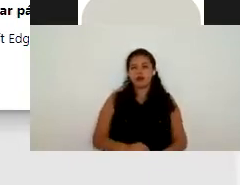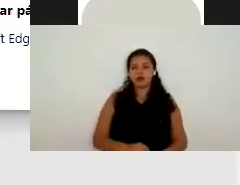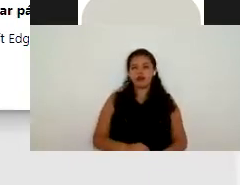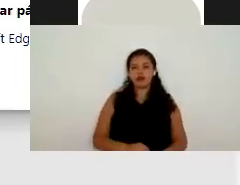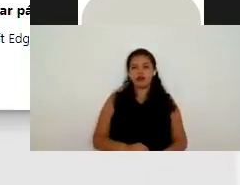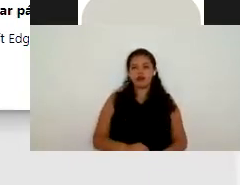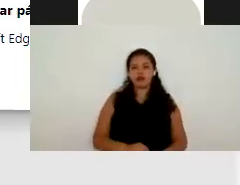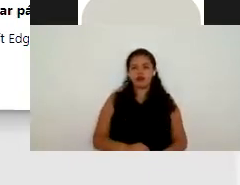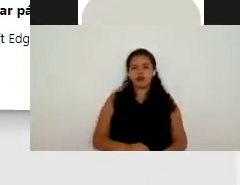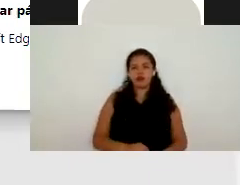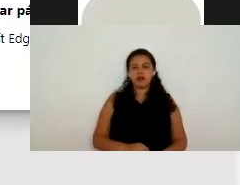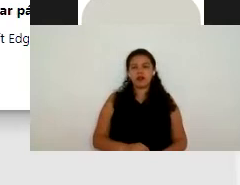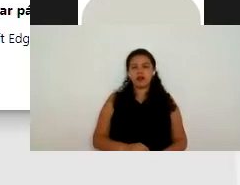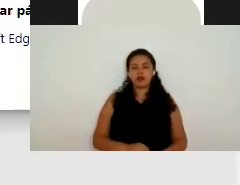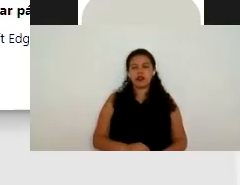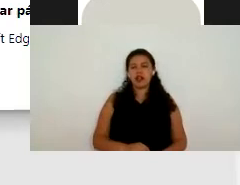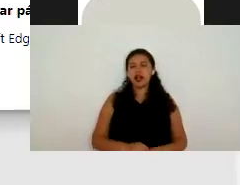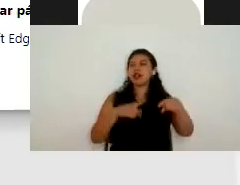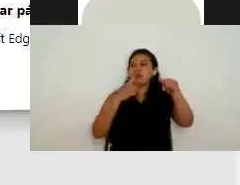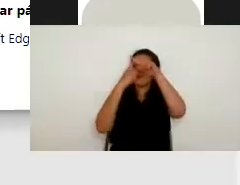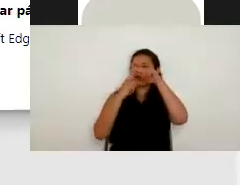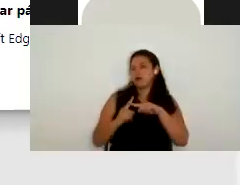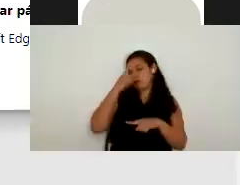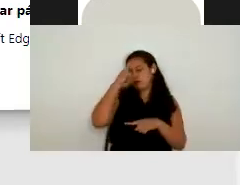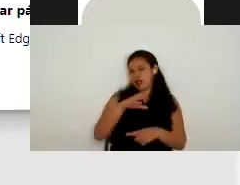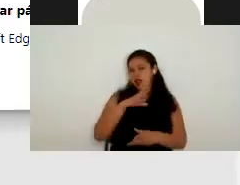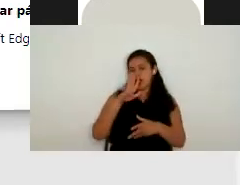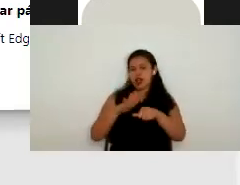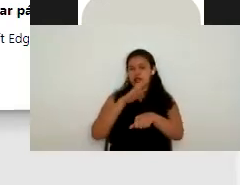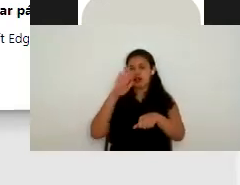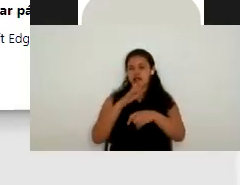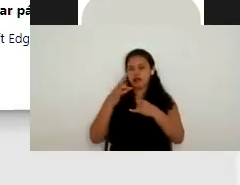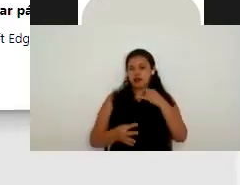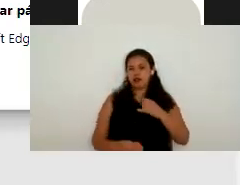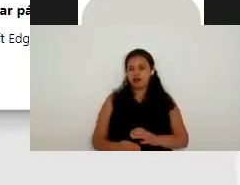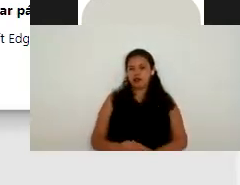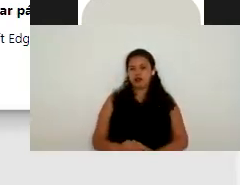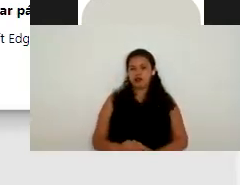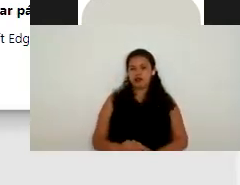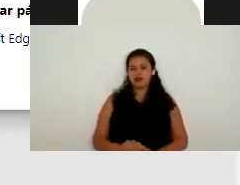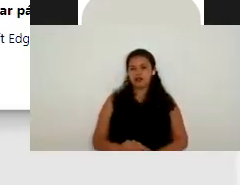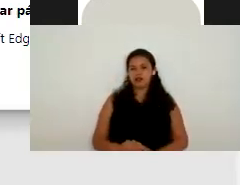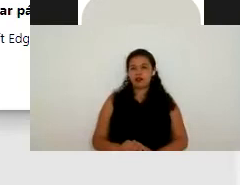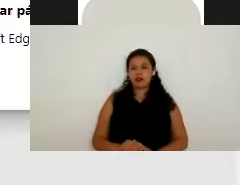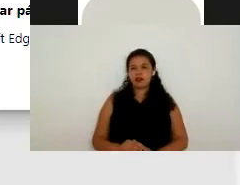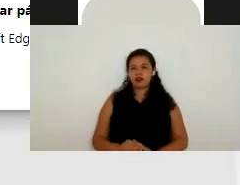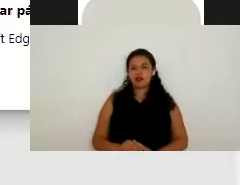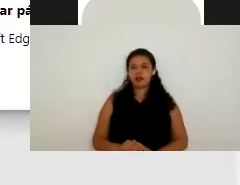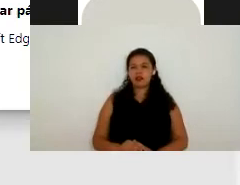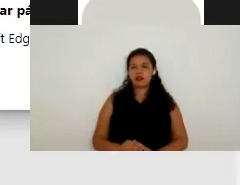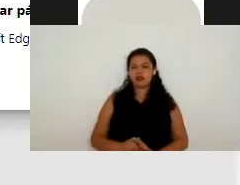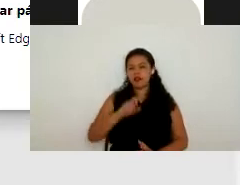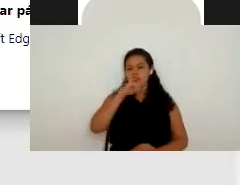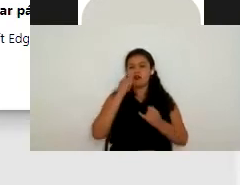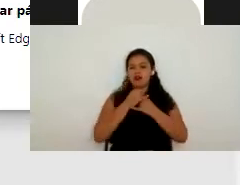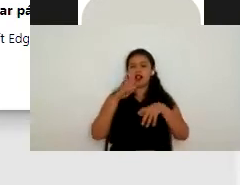sumarán los rubros antes mencionados para obtener y a partir de ahí también pues se le puede asignar un puntaje a los deberes